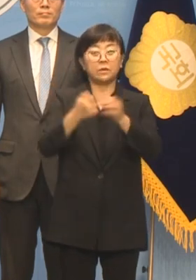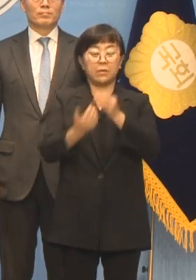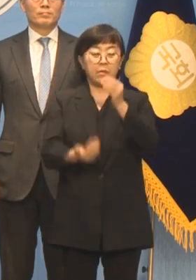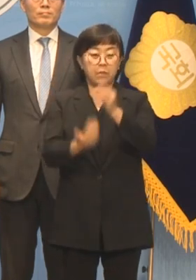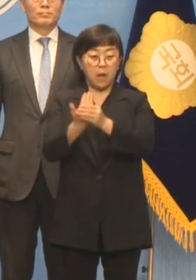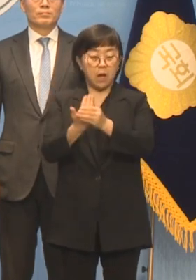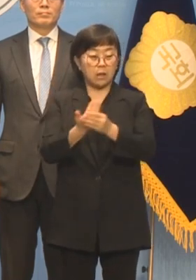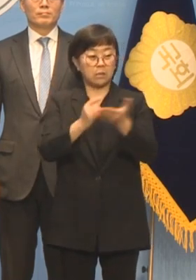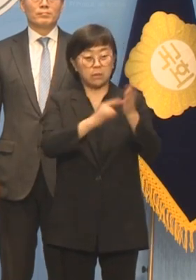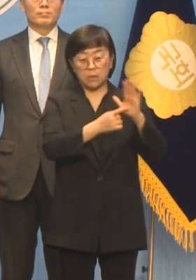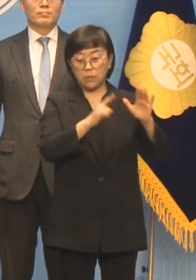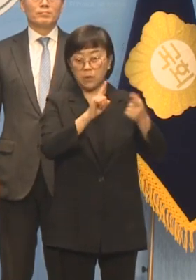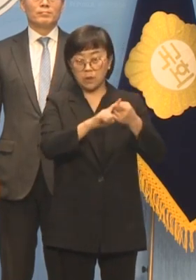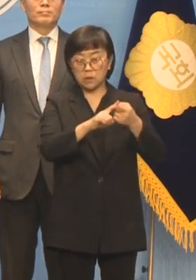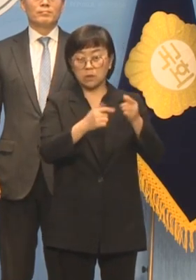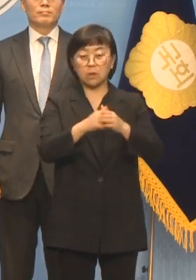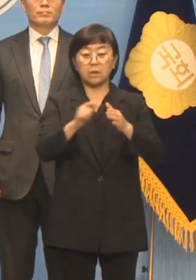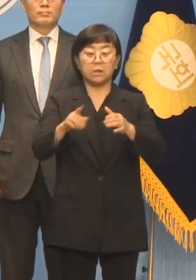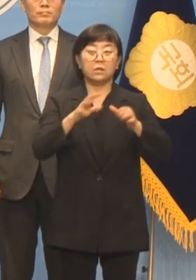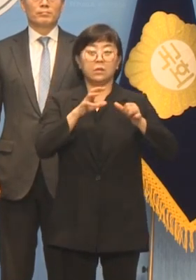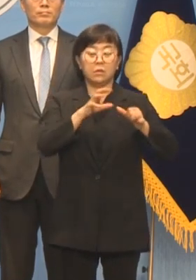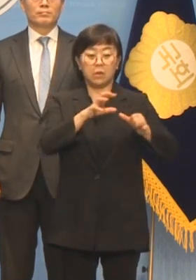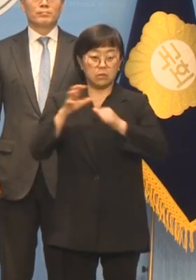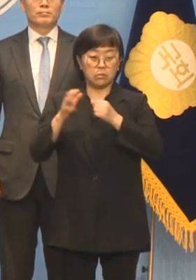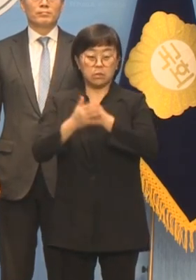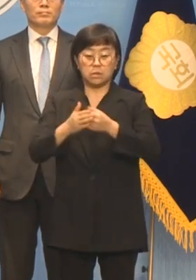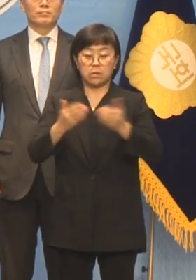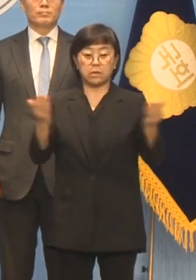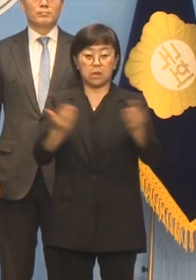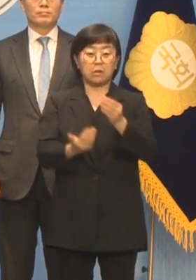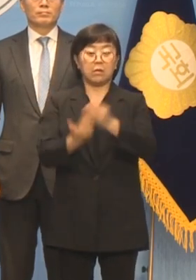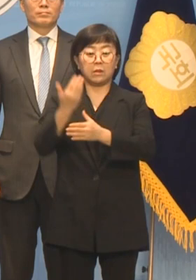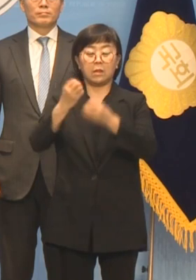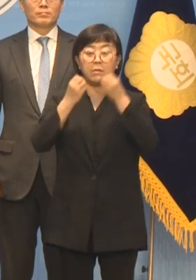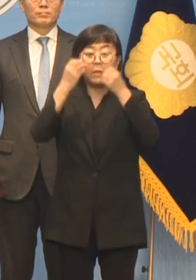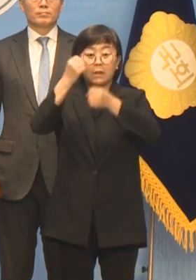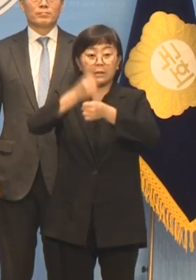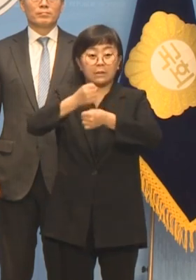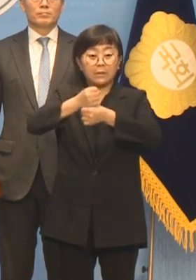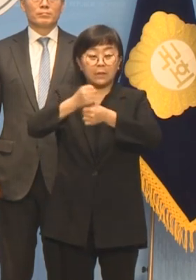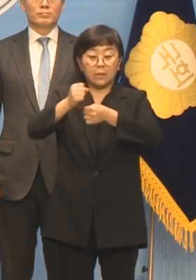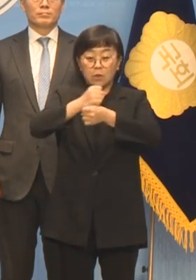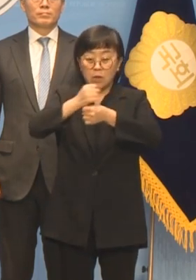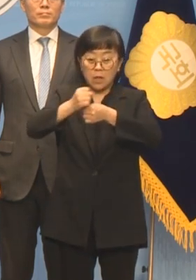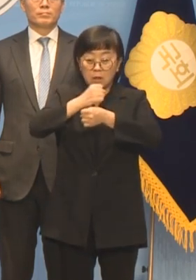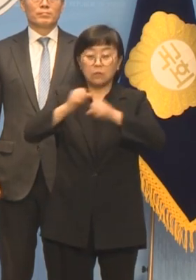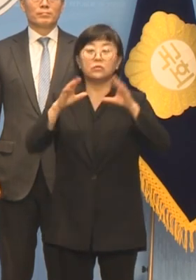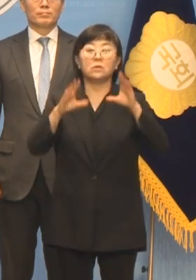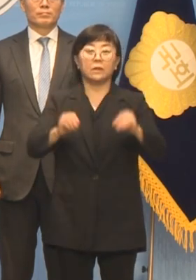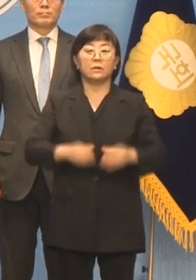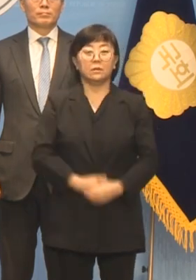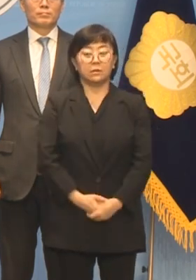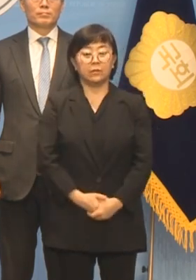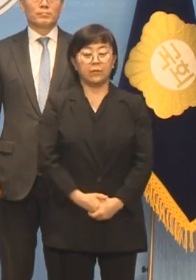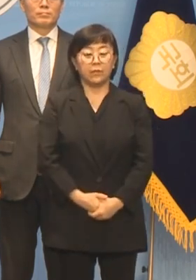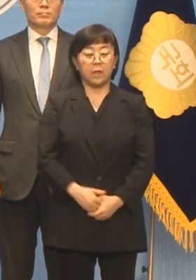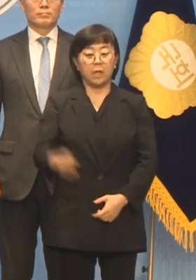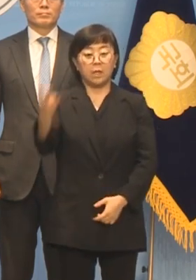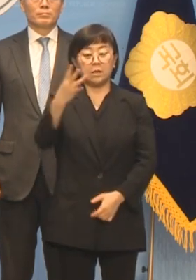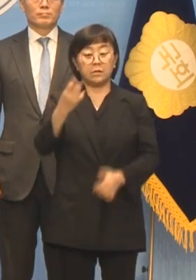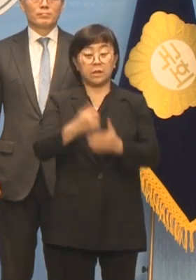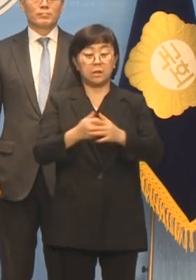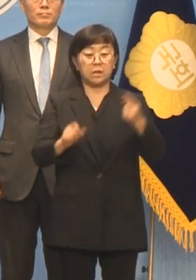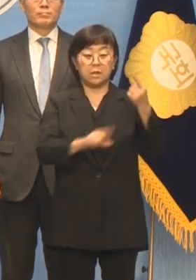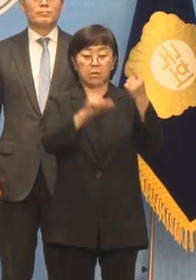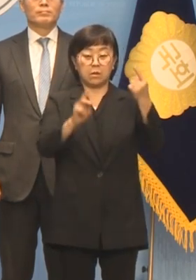언론 플레이 그리고 이를 통한 사건의 창작을 당장 중단하여야 할 것이다. 2024년